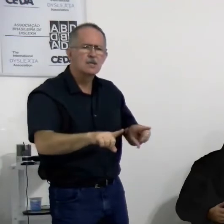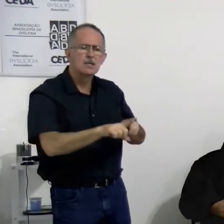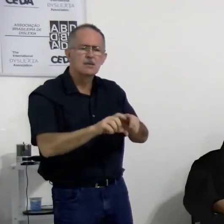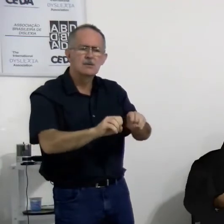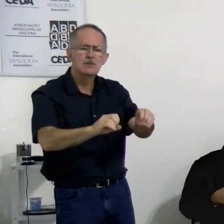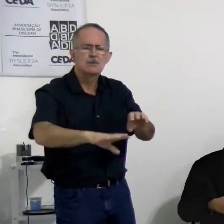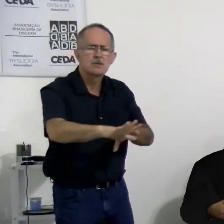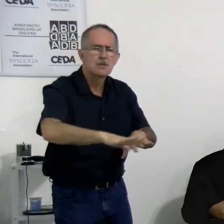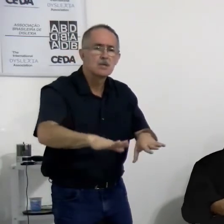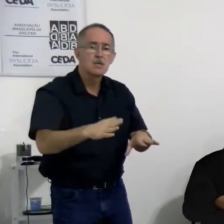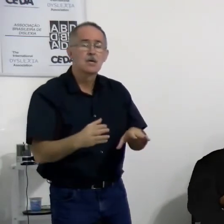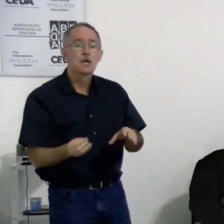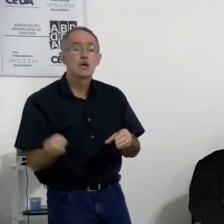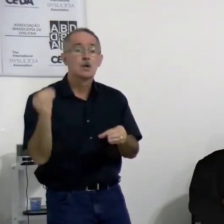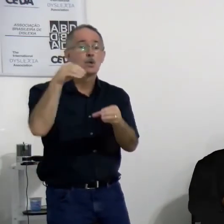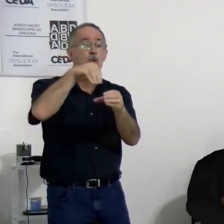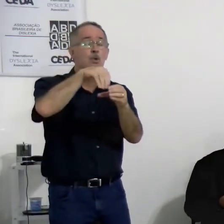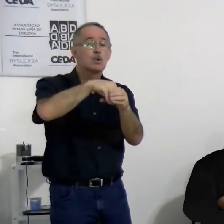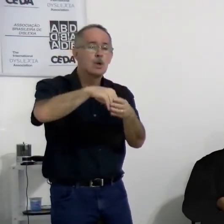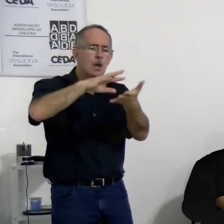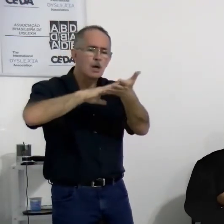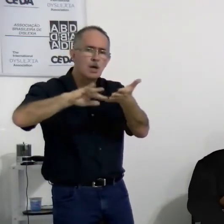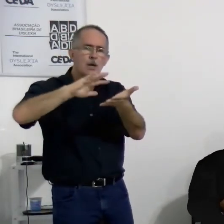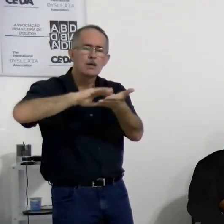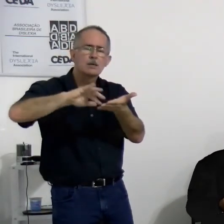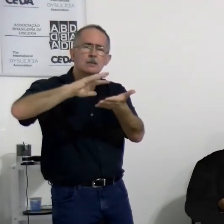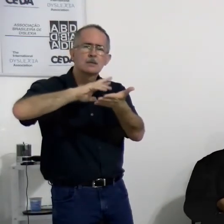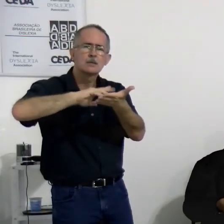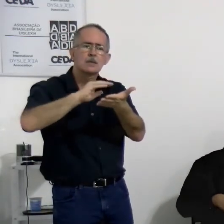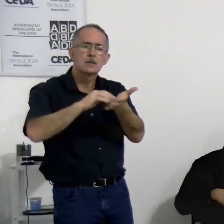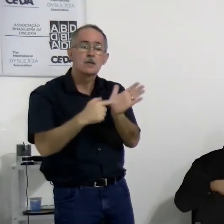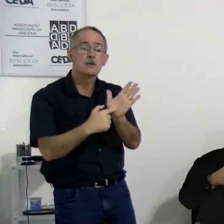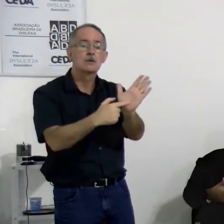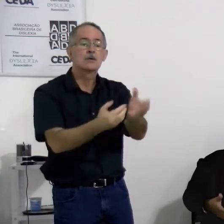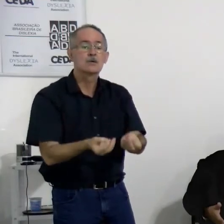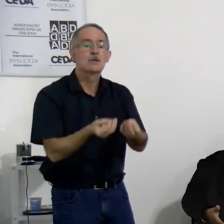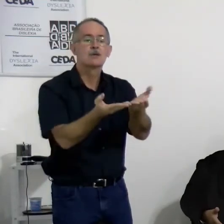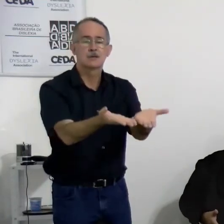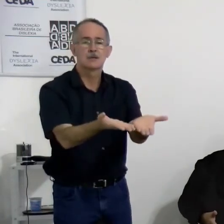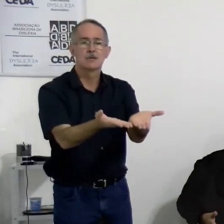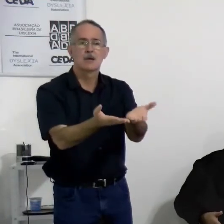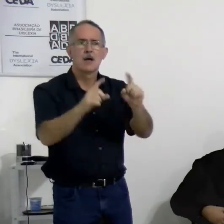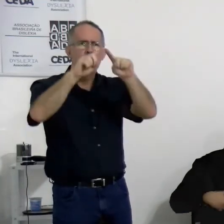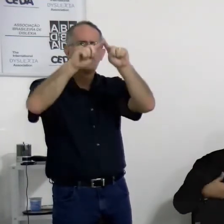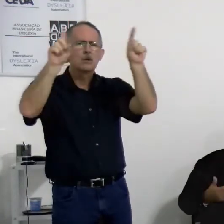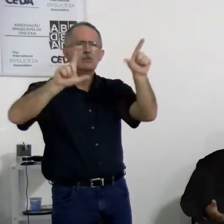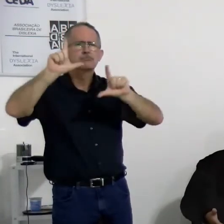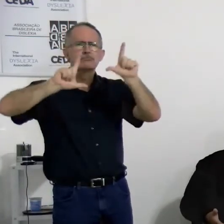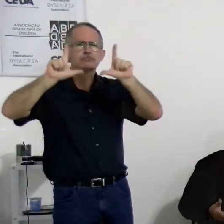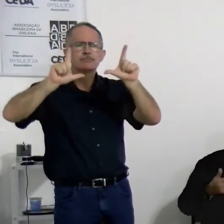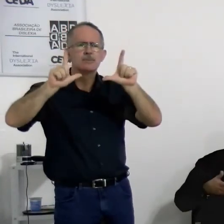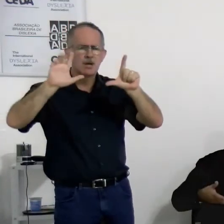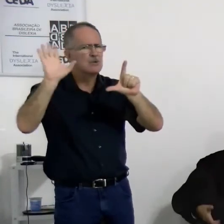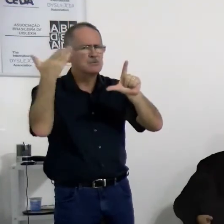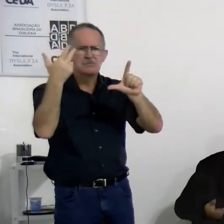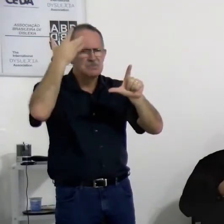infantil, introduzir tablets para elas, não é? Meios digitais, acesso à televisão, isso que está acontecendo o